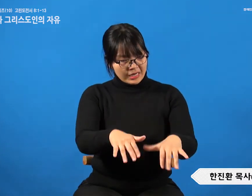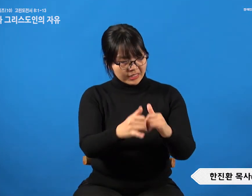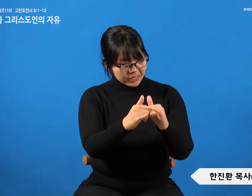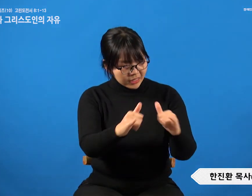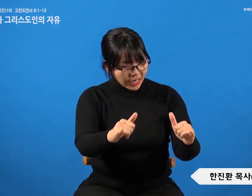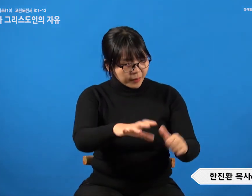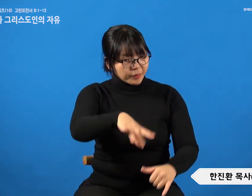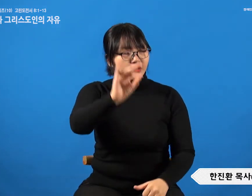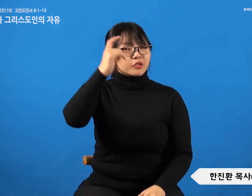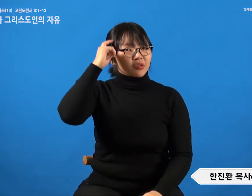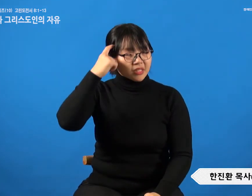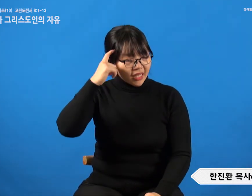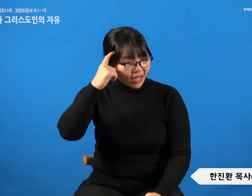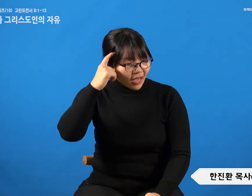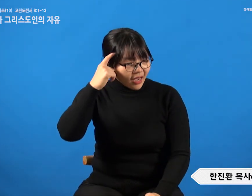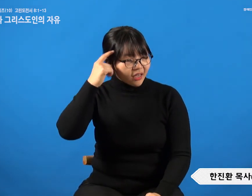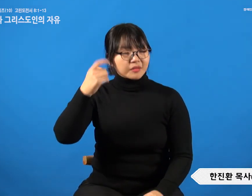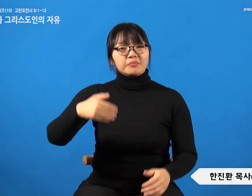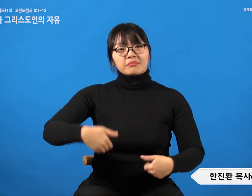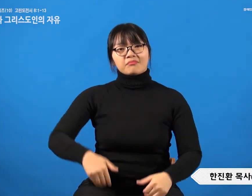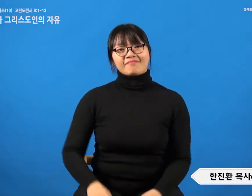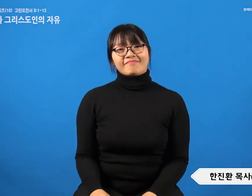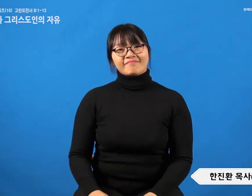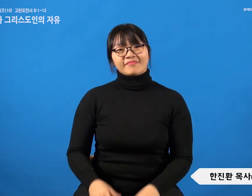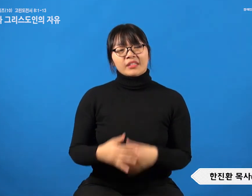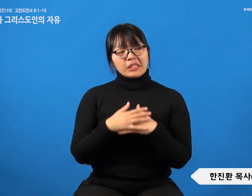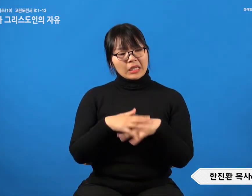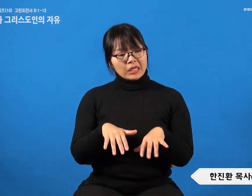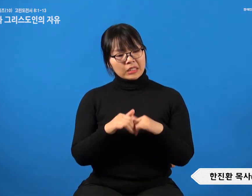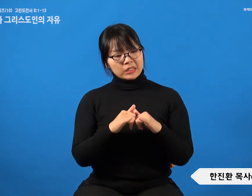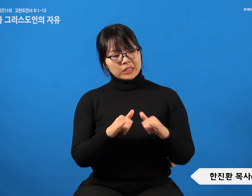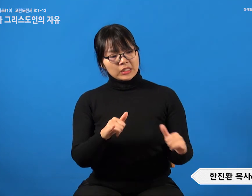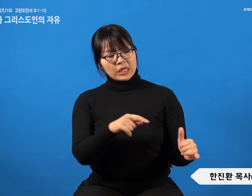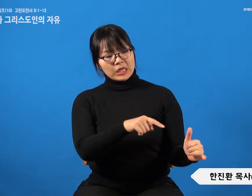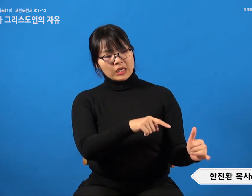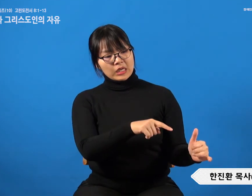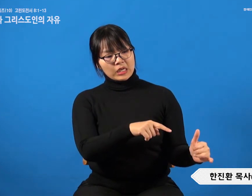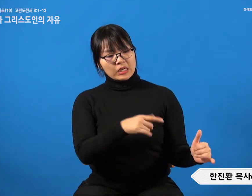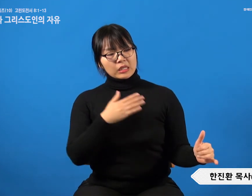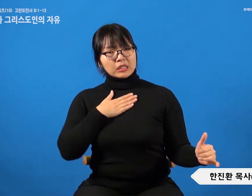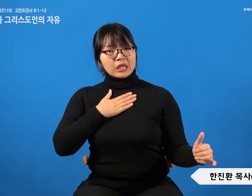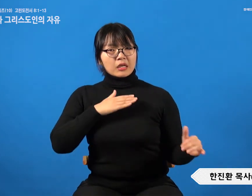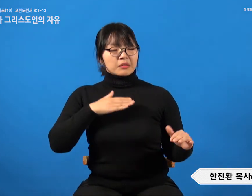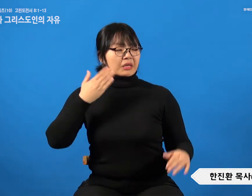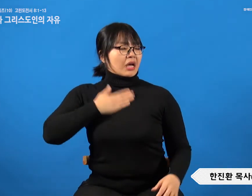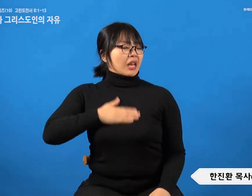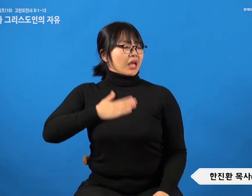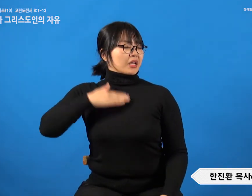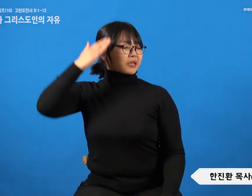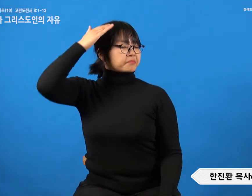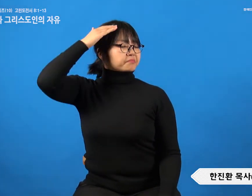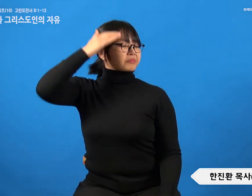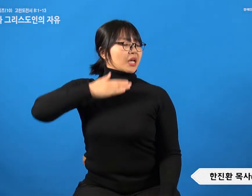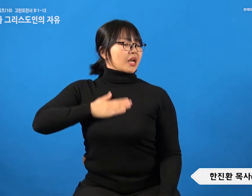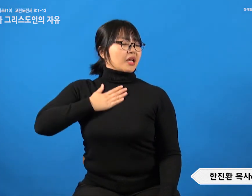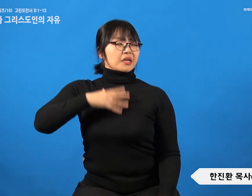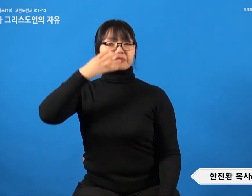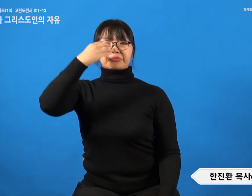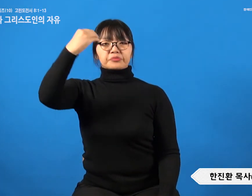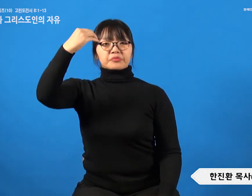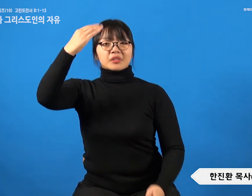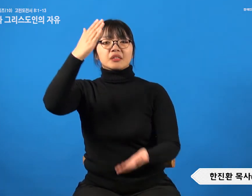약한 자들을 먼저 생각해야 됩니다. 약한 자의 자리까지 우리가 내려갈 수 있어야 됩니다. 예수님 꼭 그렇게